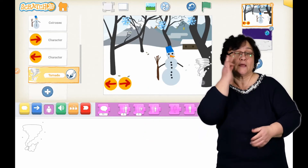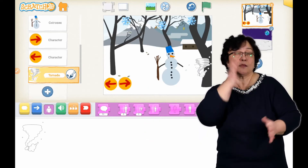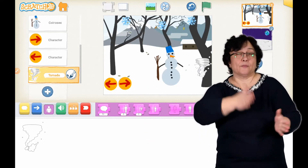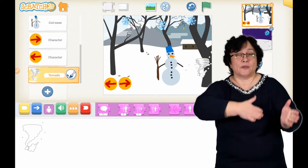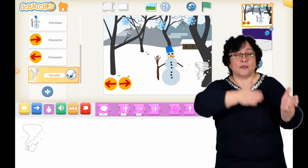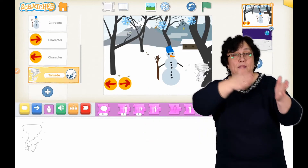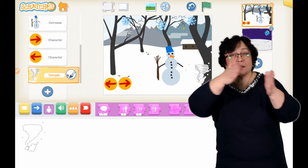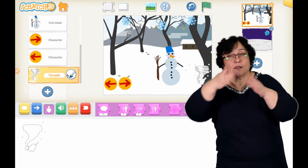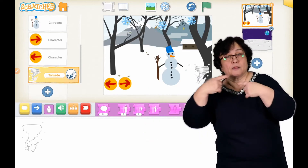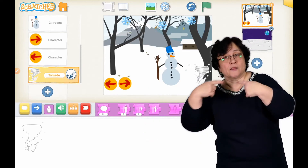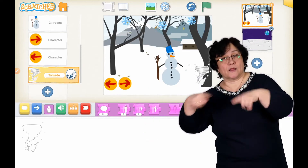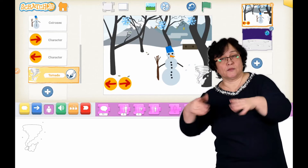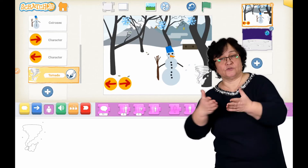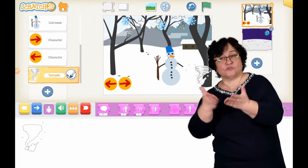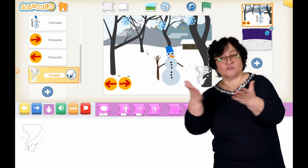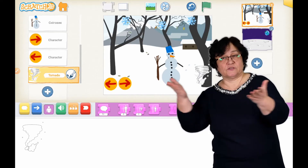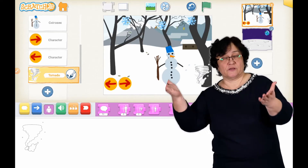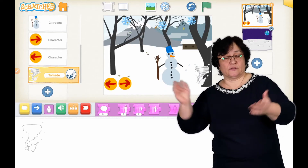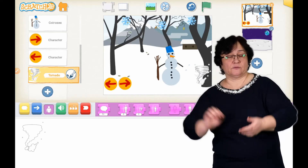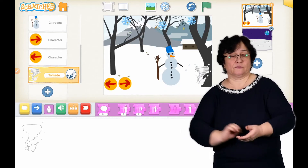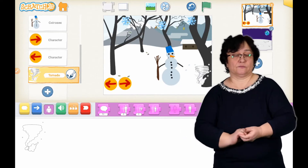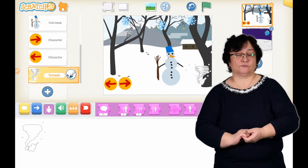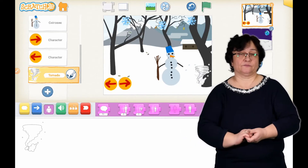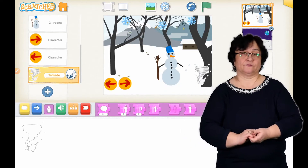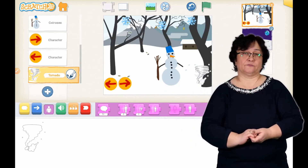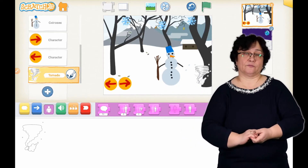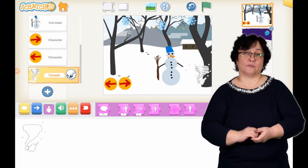буде хитрий такий перехід на іншу сцену.